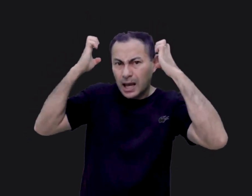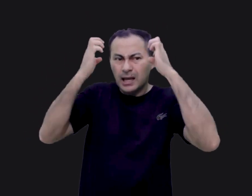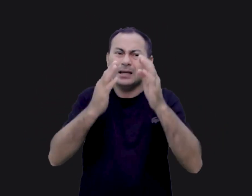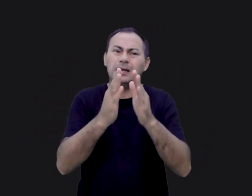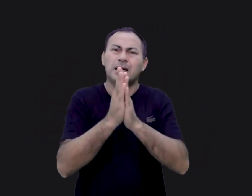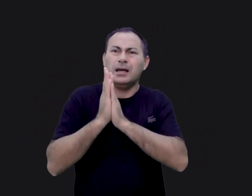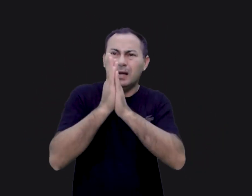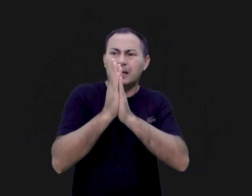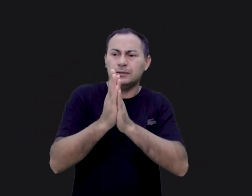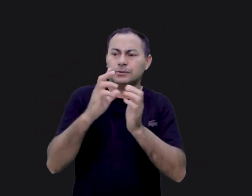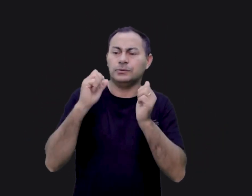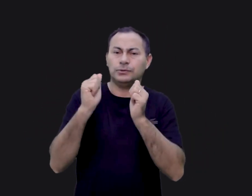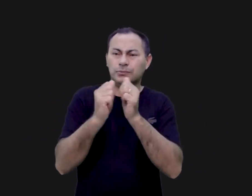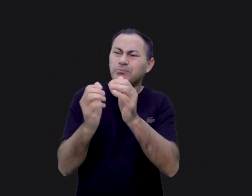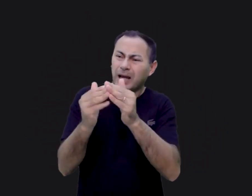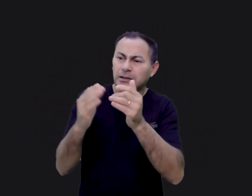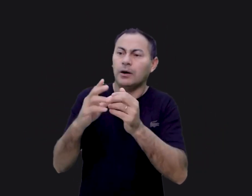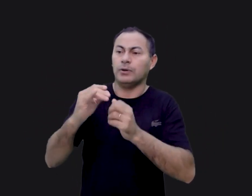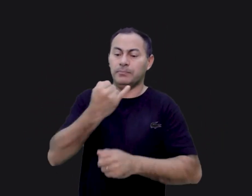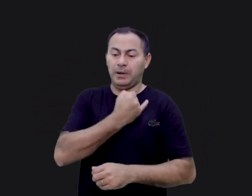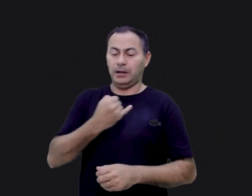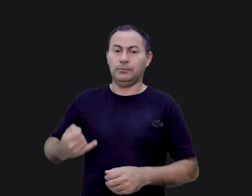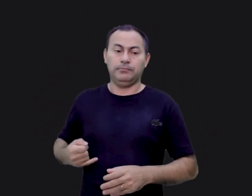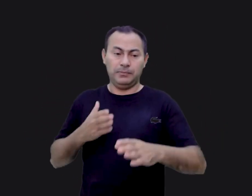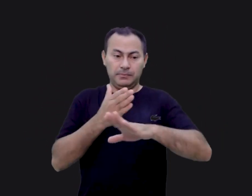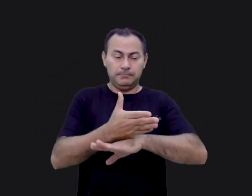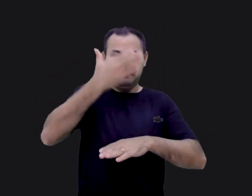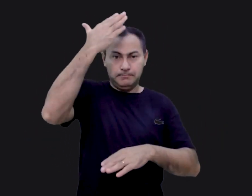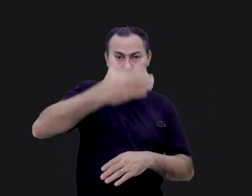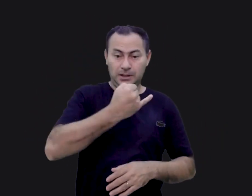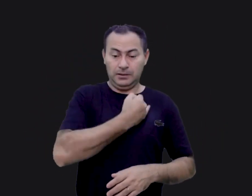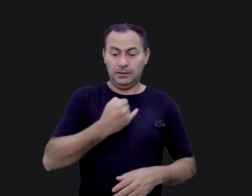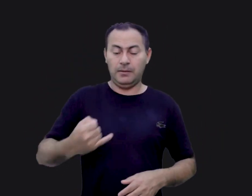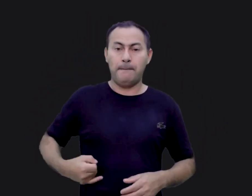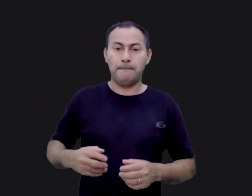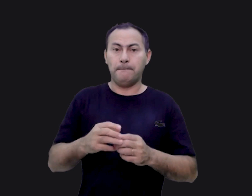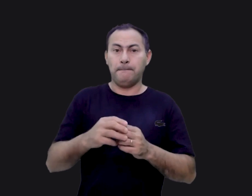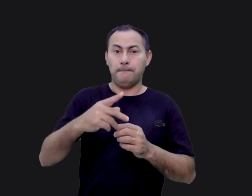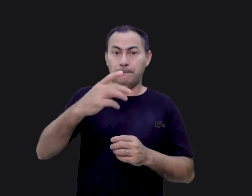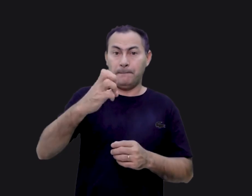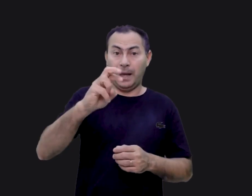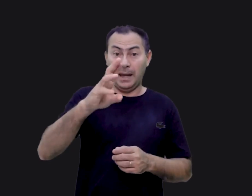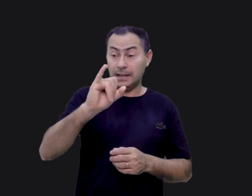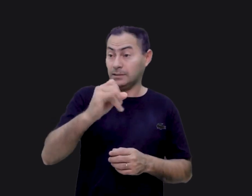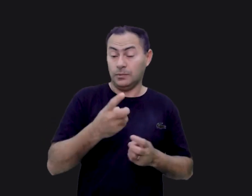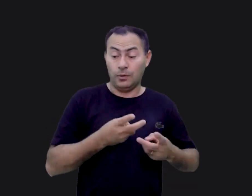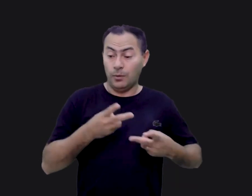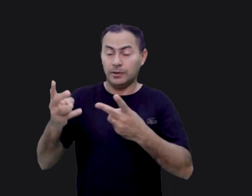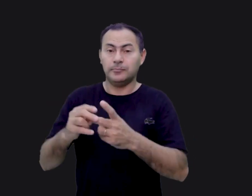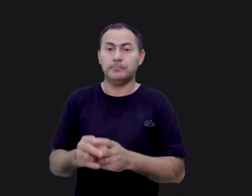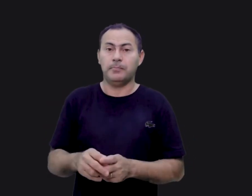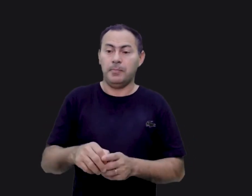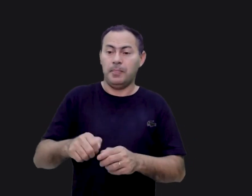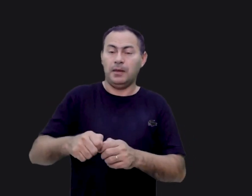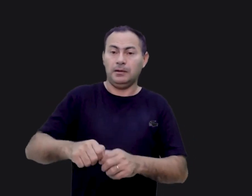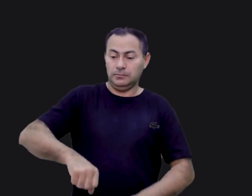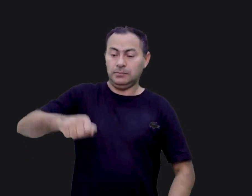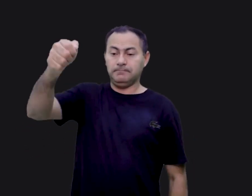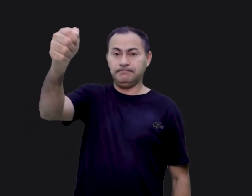Esther, interceda por nós junto ao imperador. Se alguém entrasse na presença do imperador persa sem ser convidado e ele não estendesse o cetro para